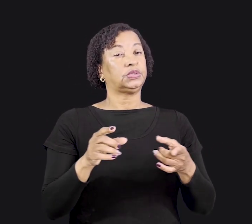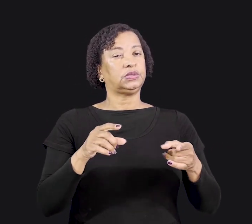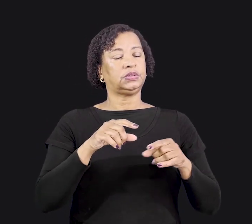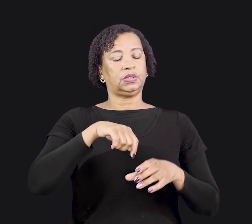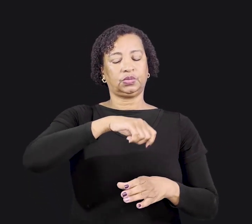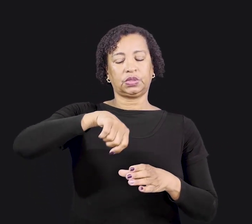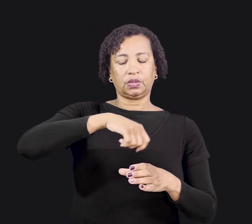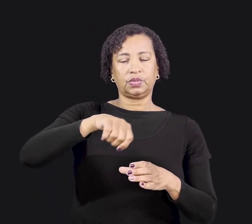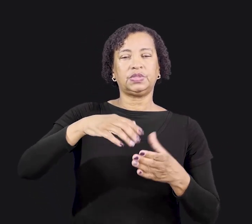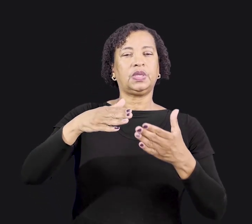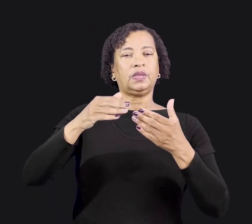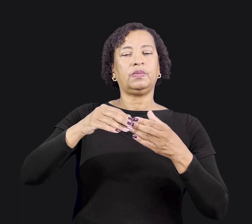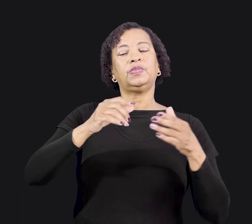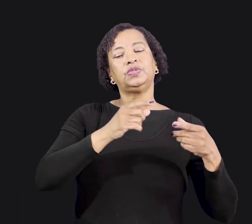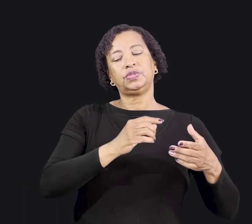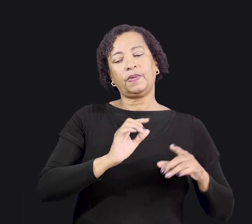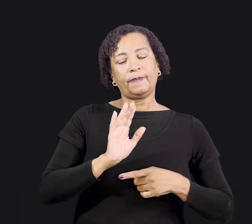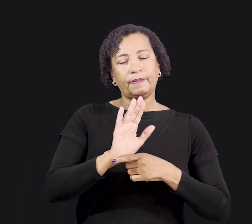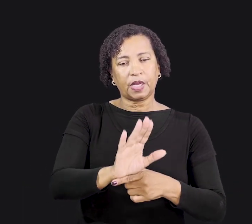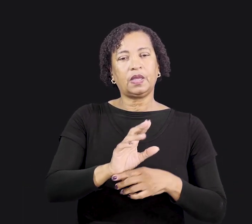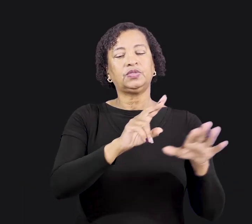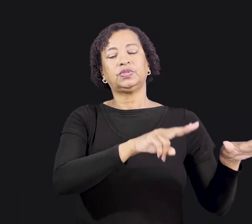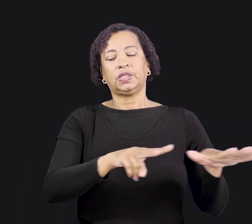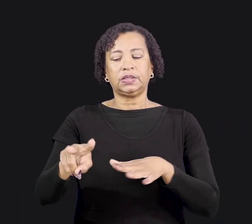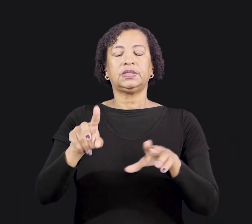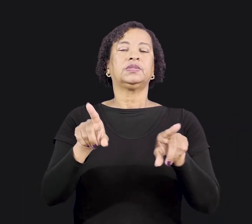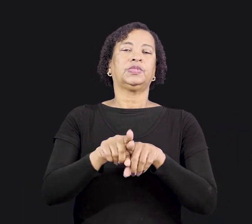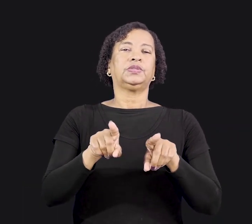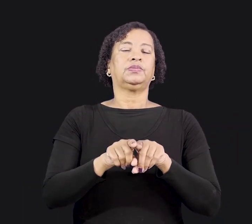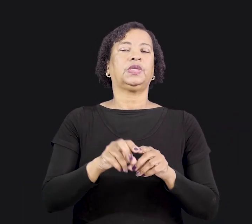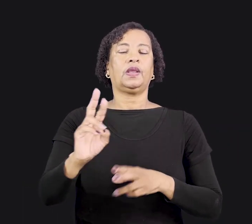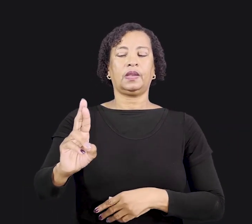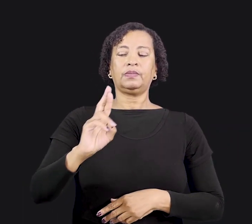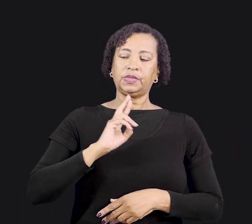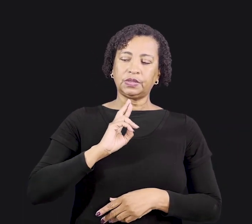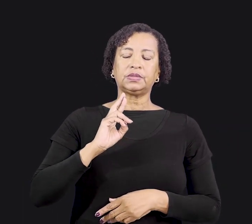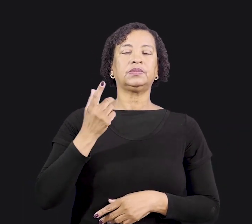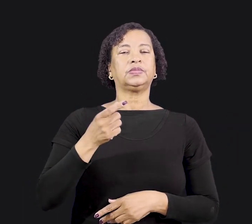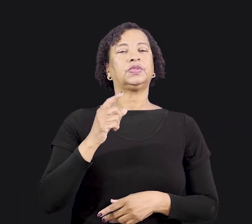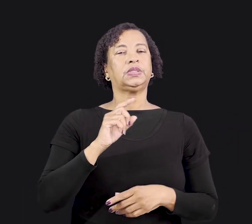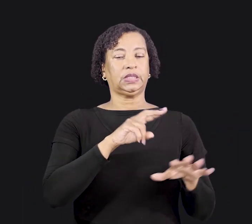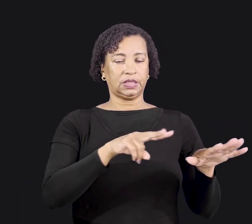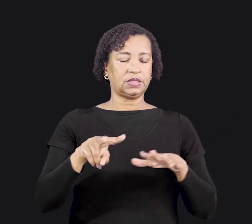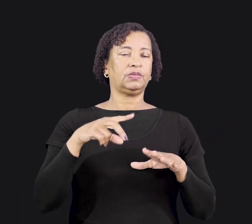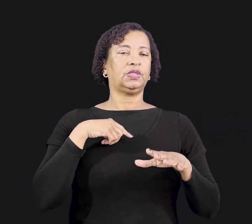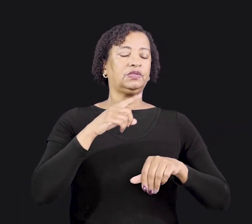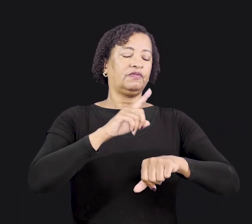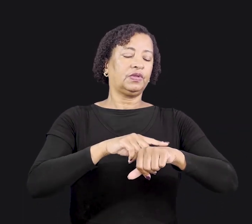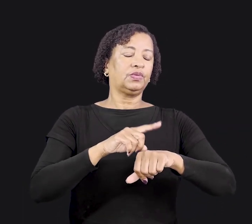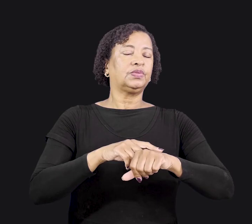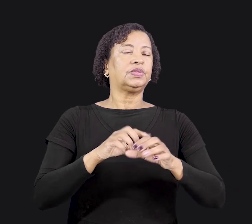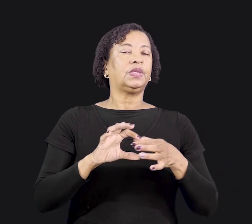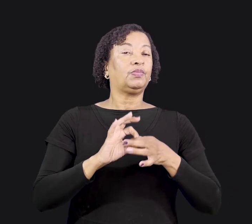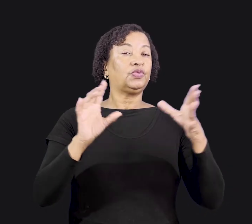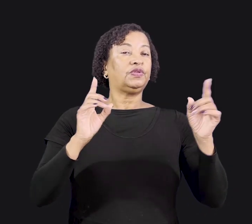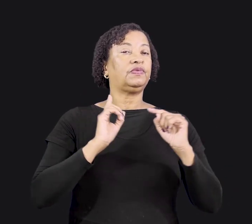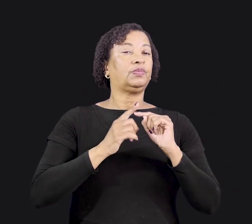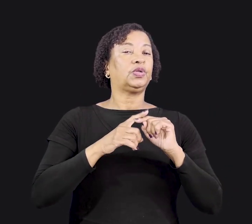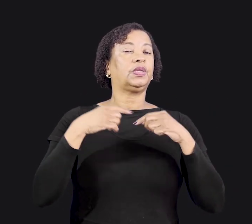também durante a semana. Ela respondeu que naquela semana estava mesmo com tempo livre, porque não precisava cozinhar em casa. O